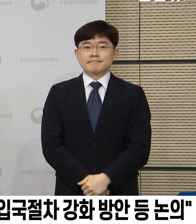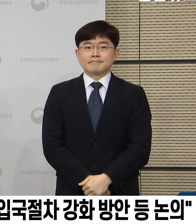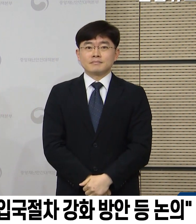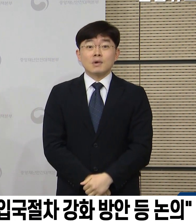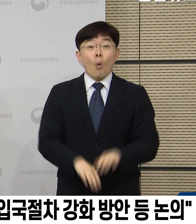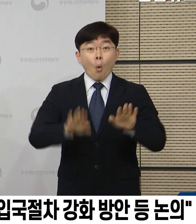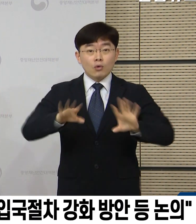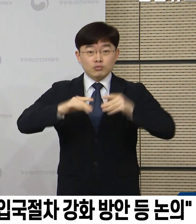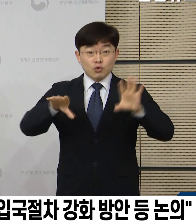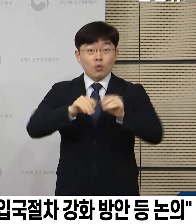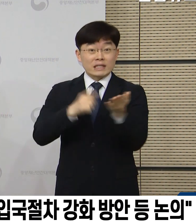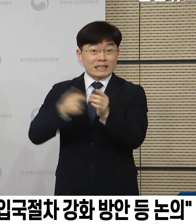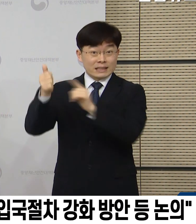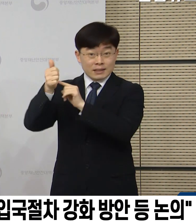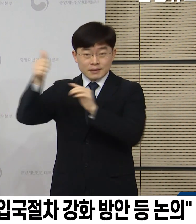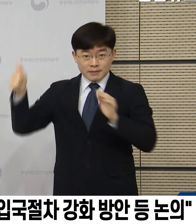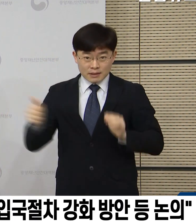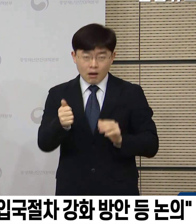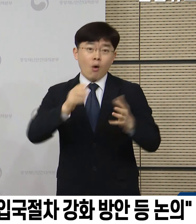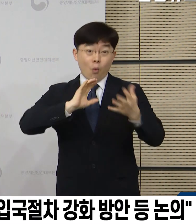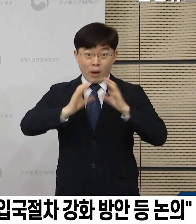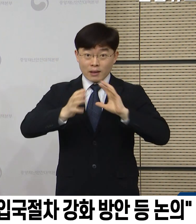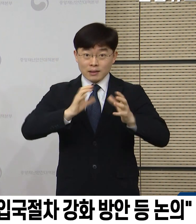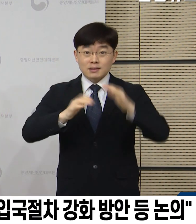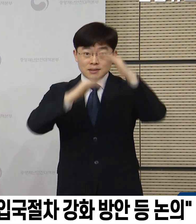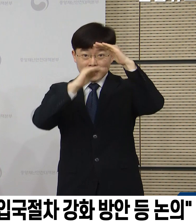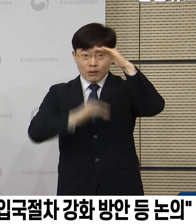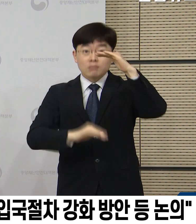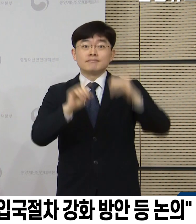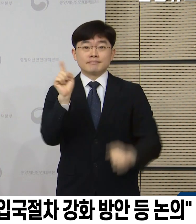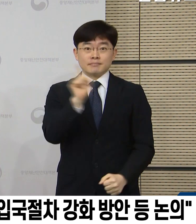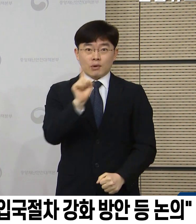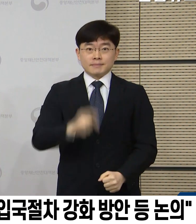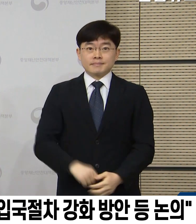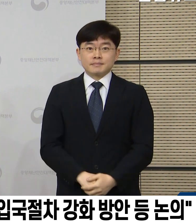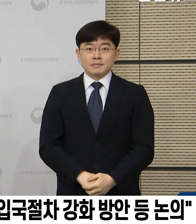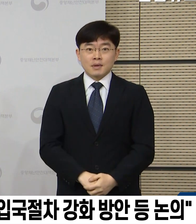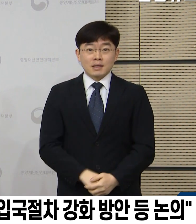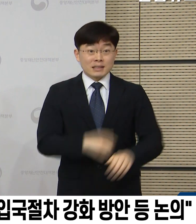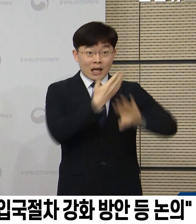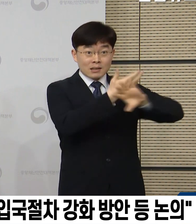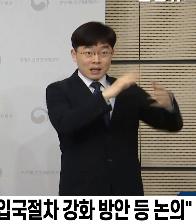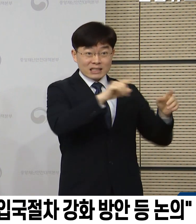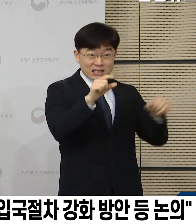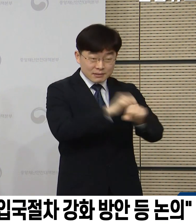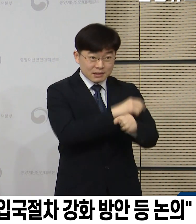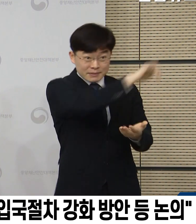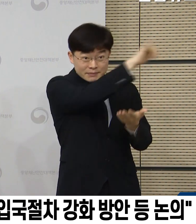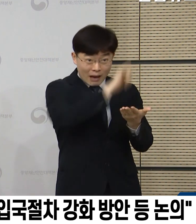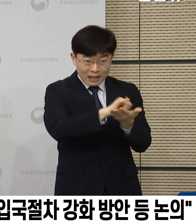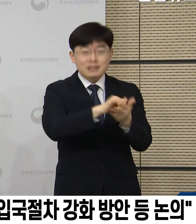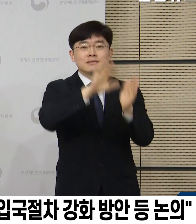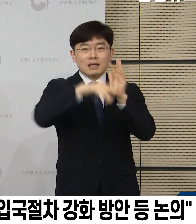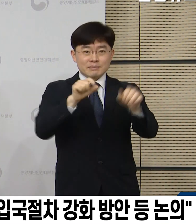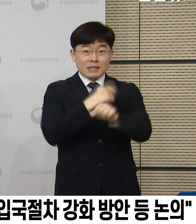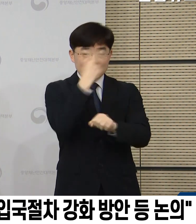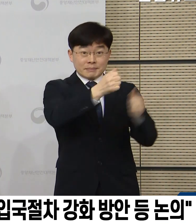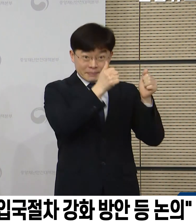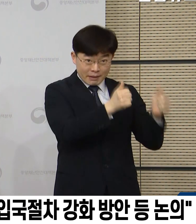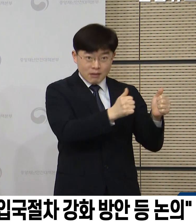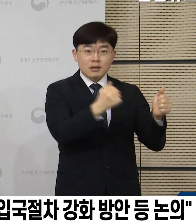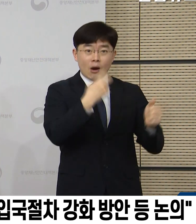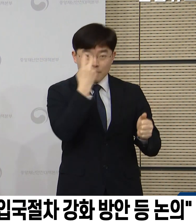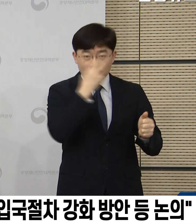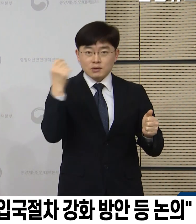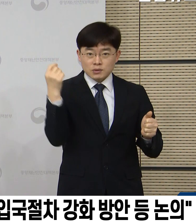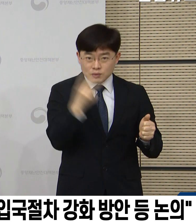오늘 국무총리 주재로 열린 중대본 회의에서는 특별 입국 절차 강화 방안, 경기도 성남 지역 교회 집단